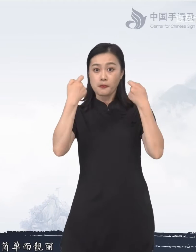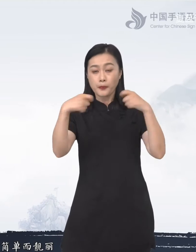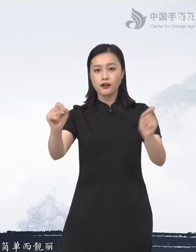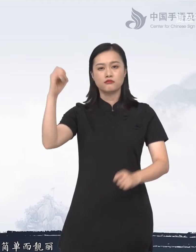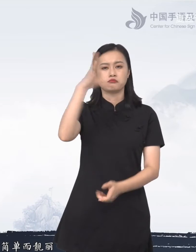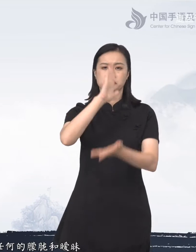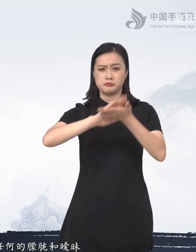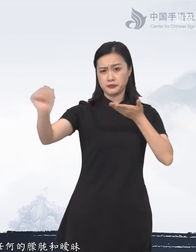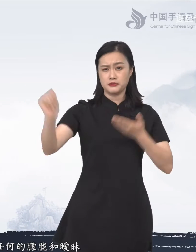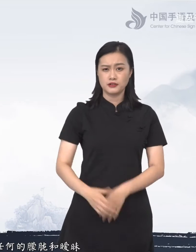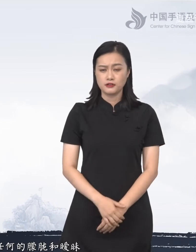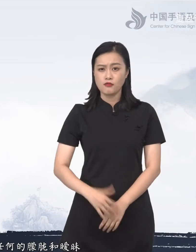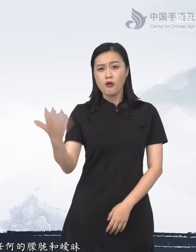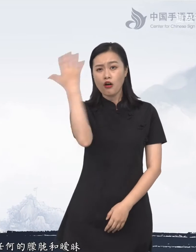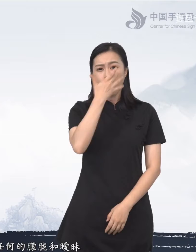丽，没有任何的朦胧和暧昧。